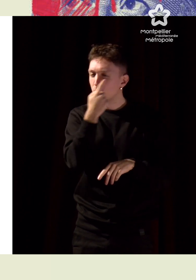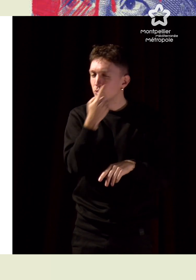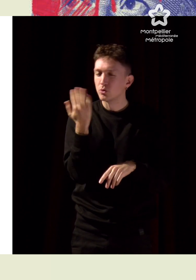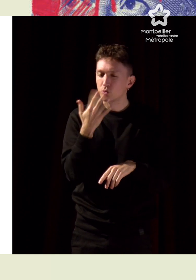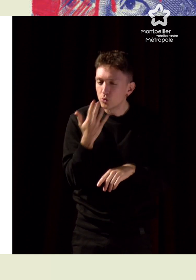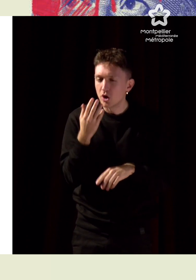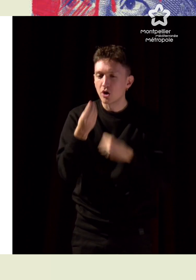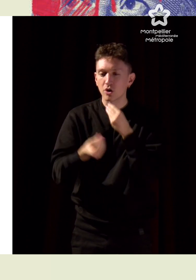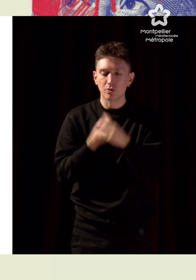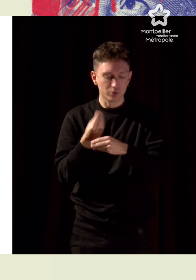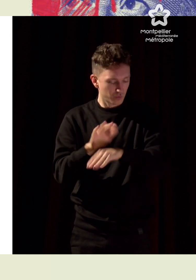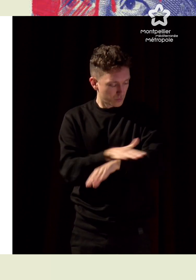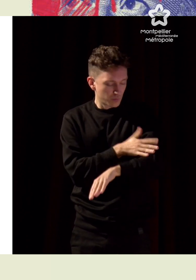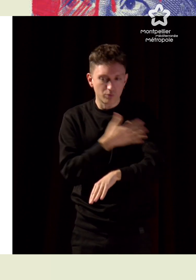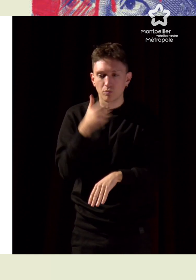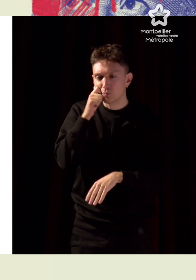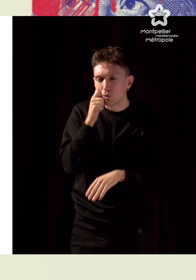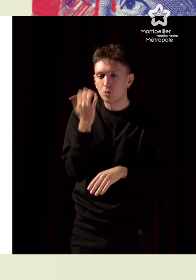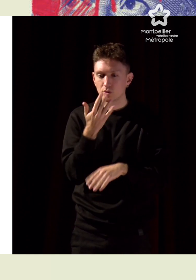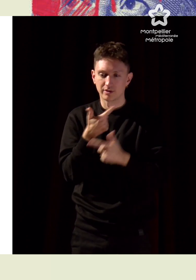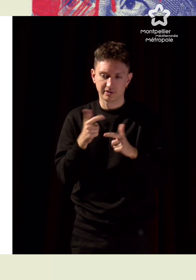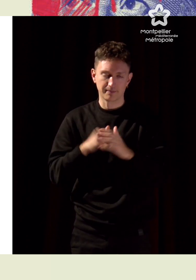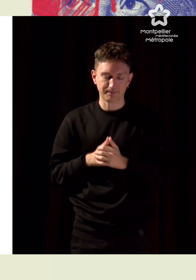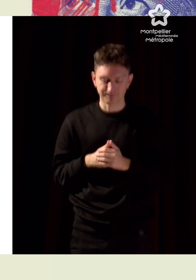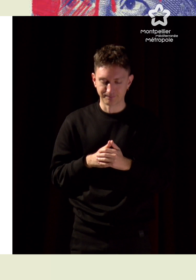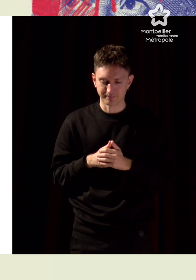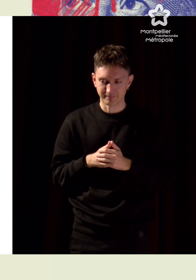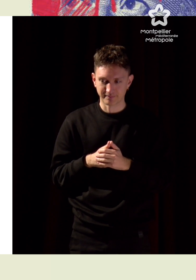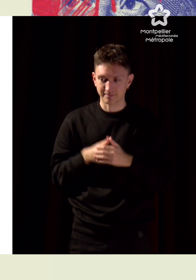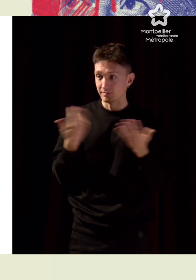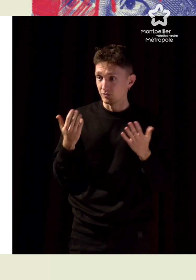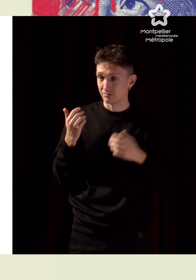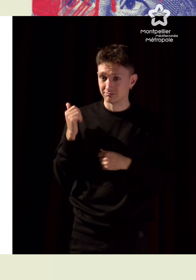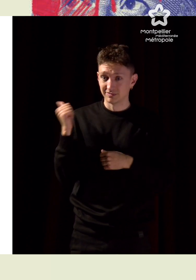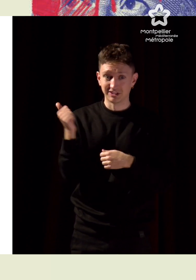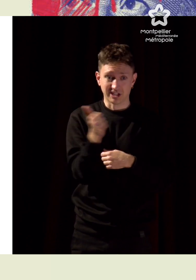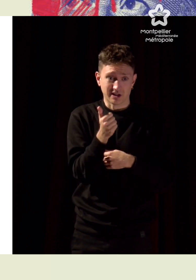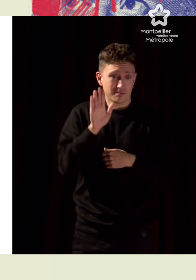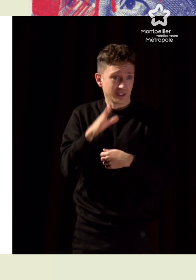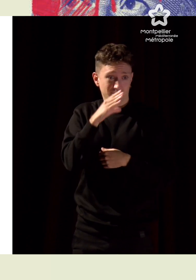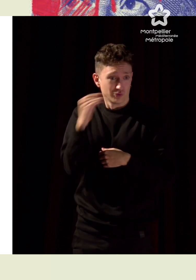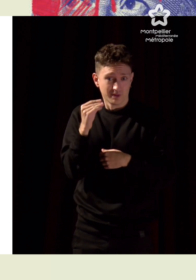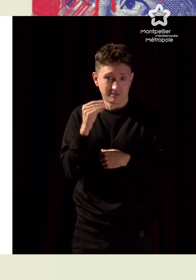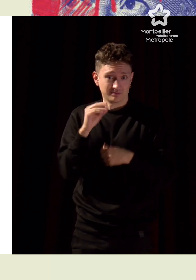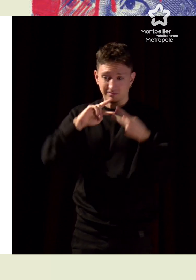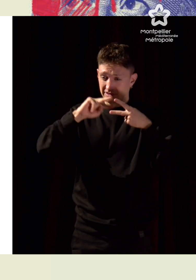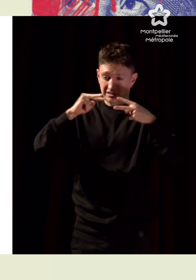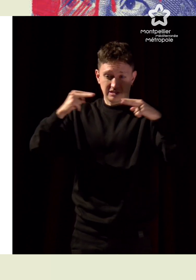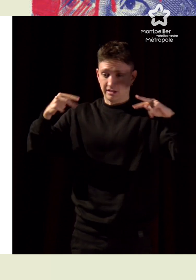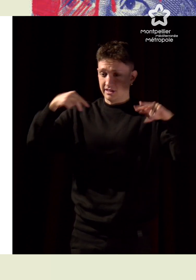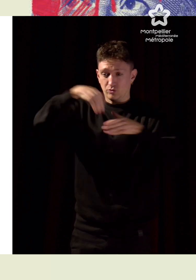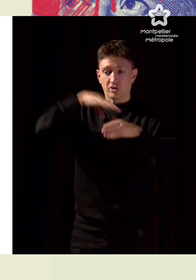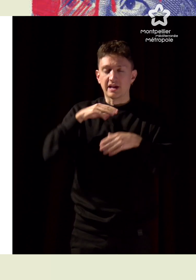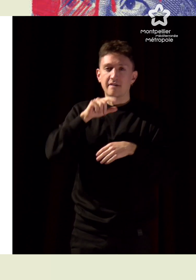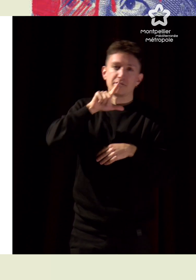la couleur de la peau, etc. Et donc, dans votre ADN, comme tout humain, vous avez environ 20-23 000 gènes.